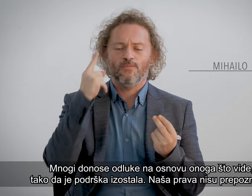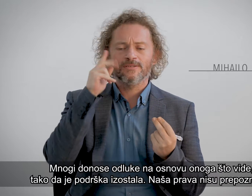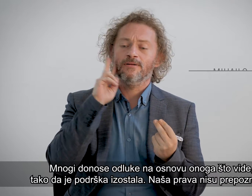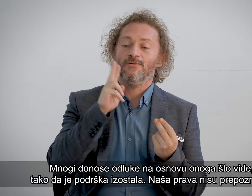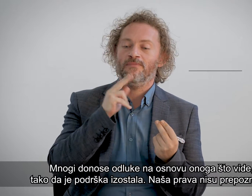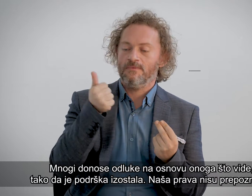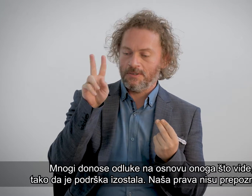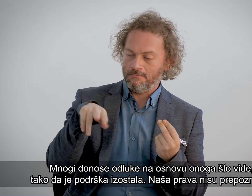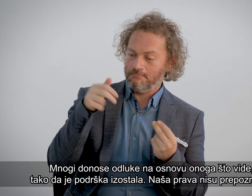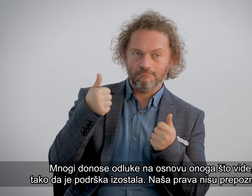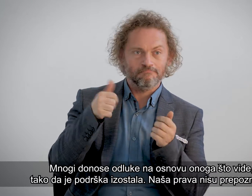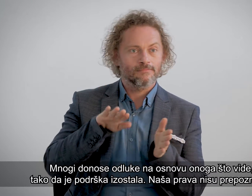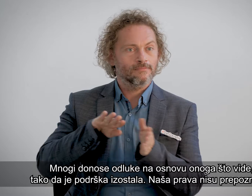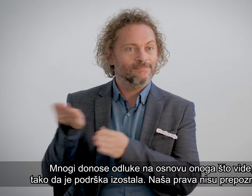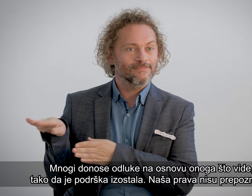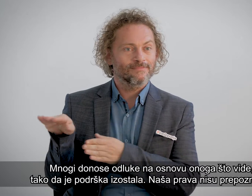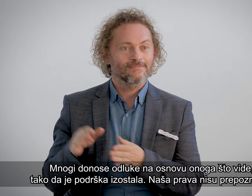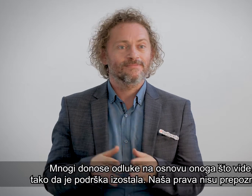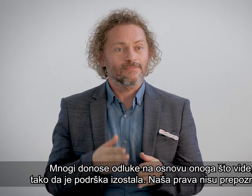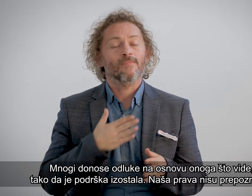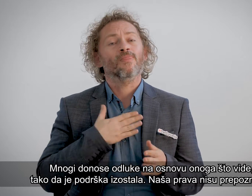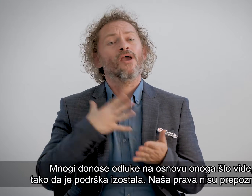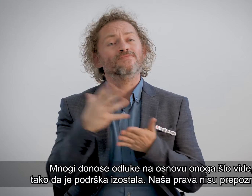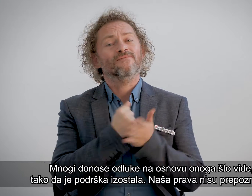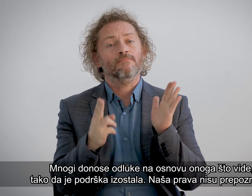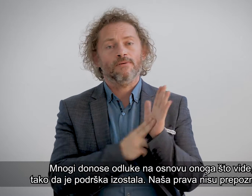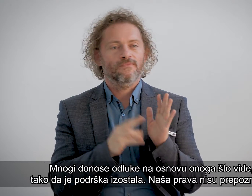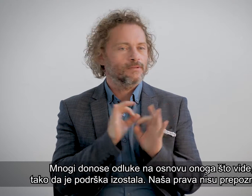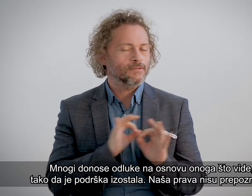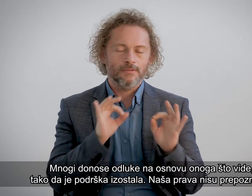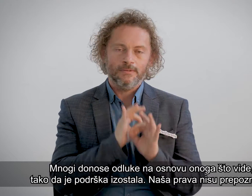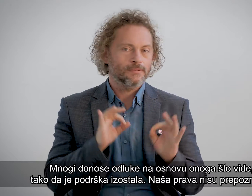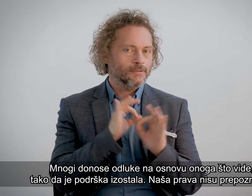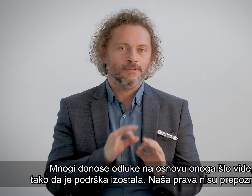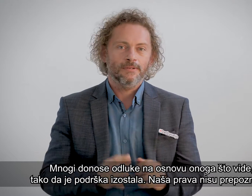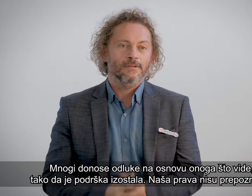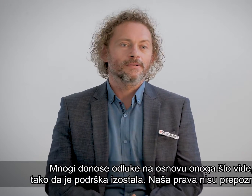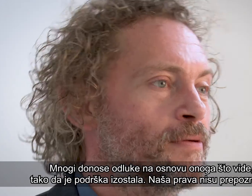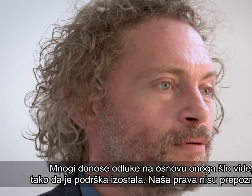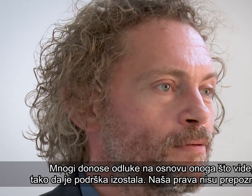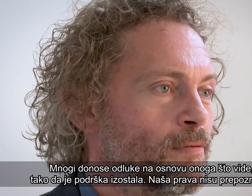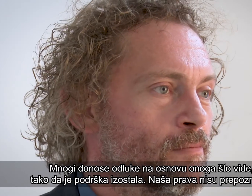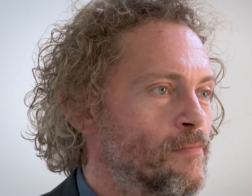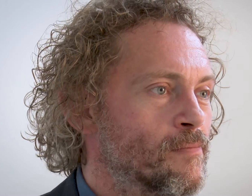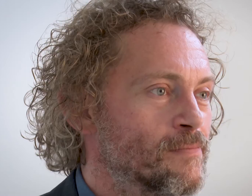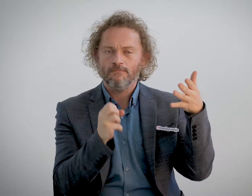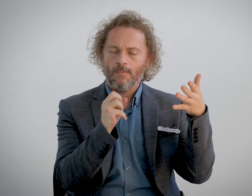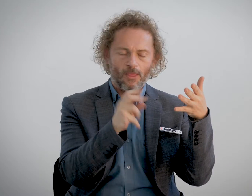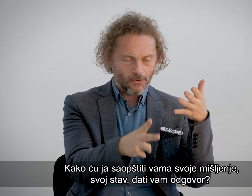donose odluke na osnovu onoga što vide, tako da je podrška izostala. Naša prava nisu prepoznata. Kako